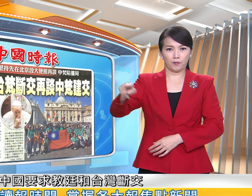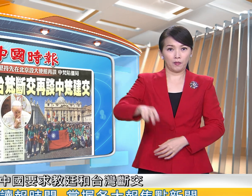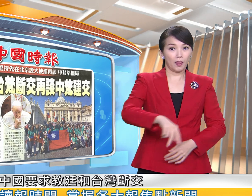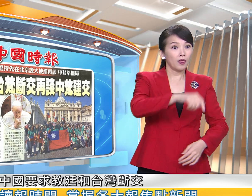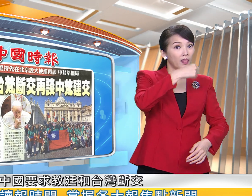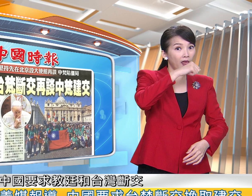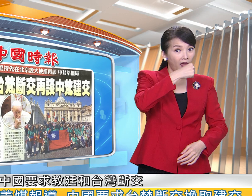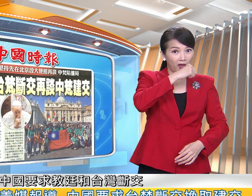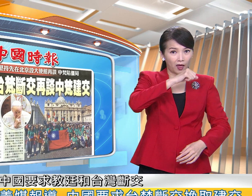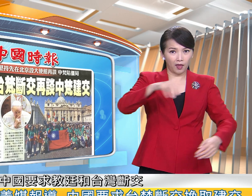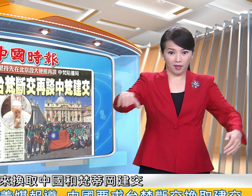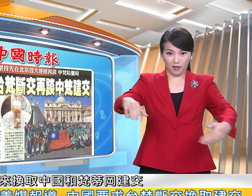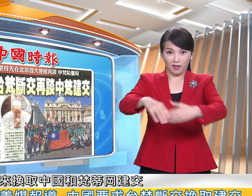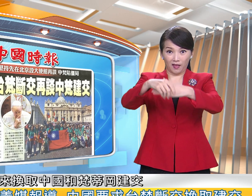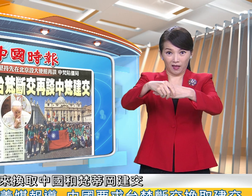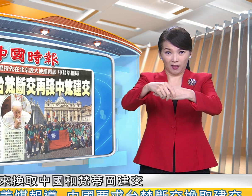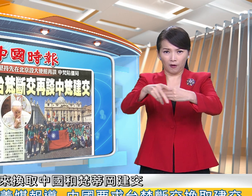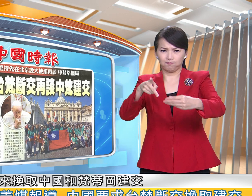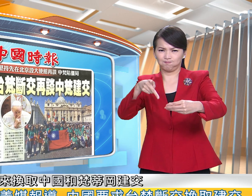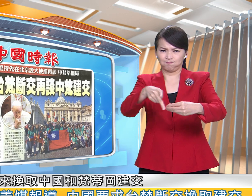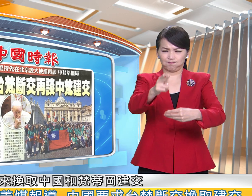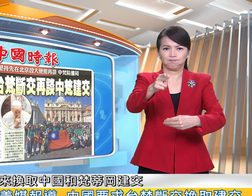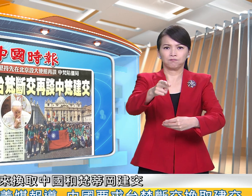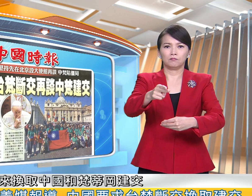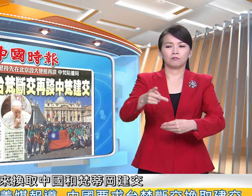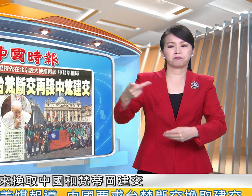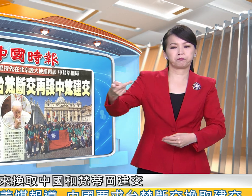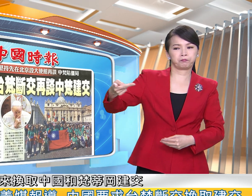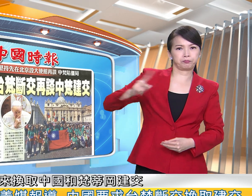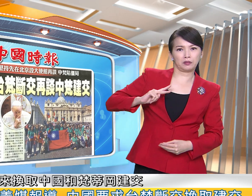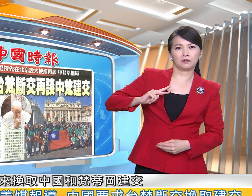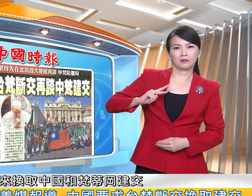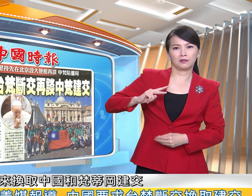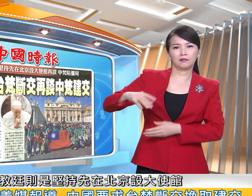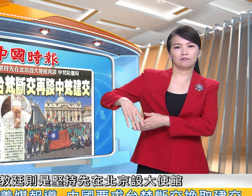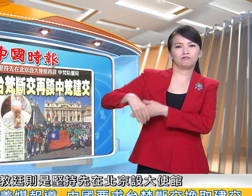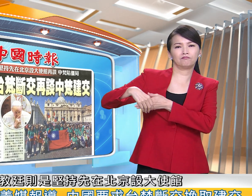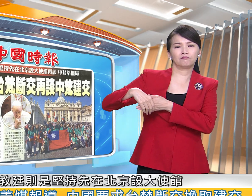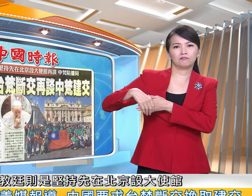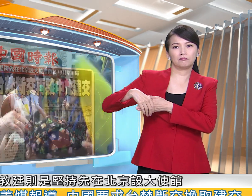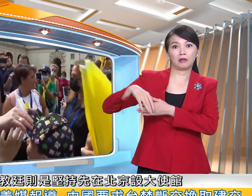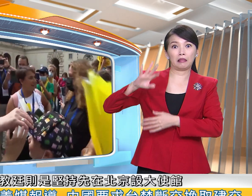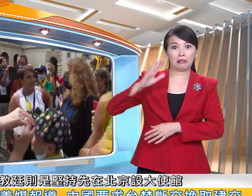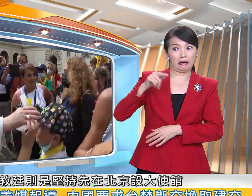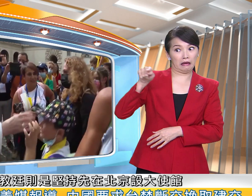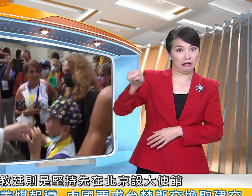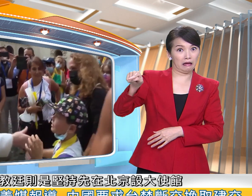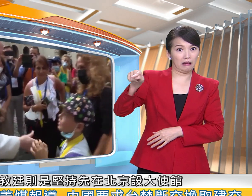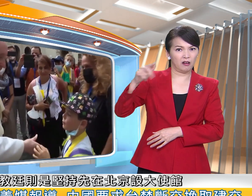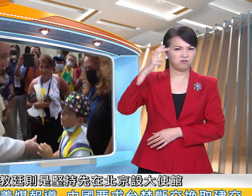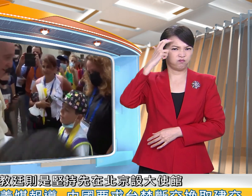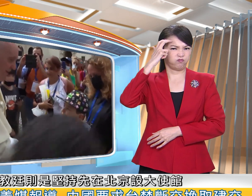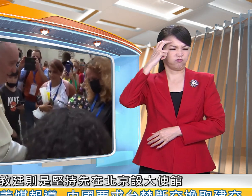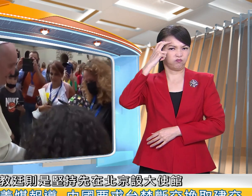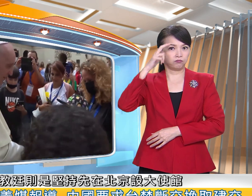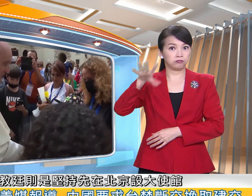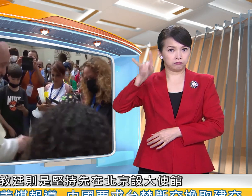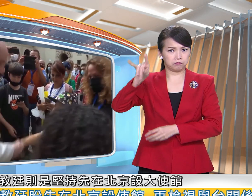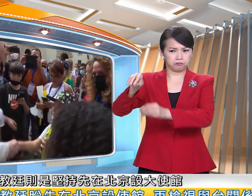断交，来换取中国和梵蒂冈建交。教廷则是坚持先在北京设